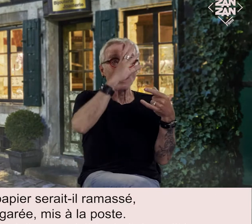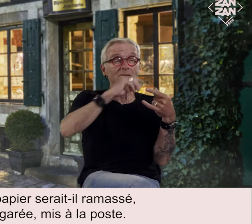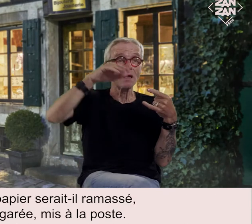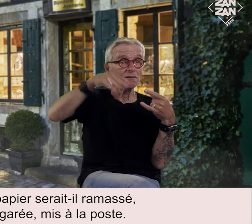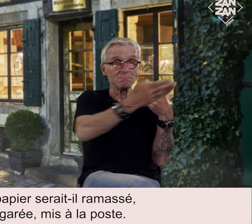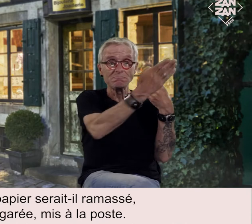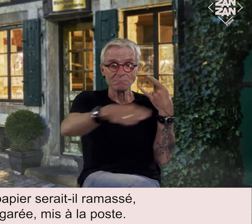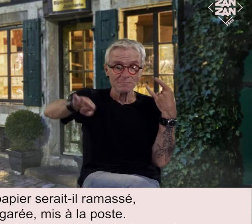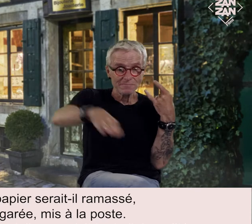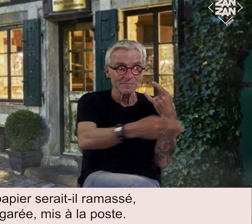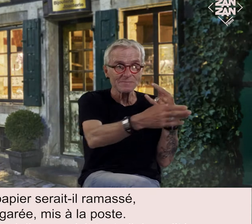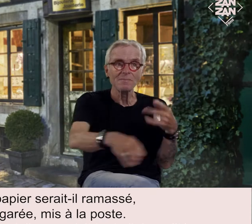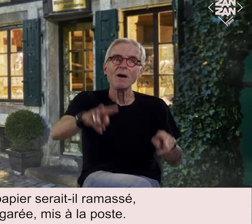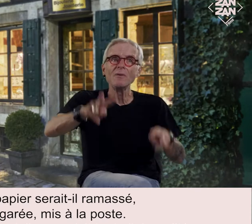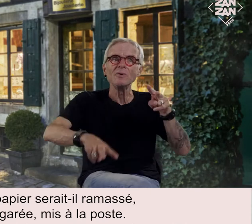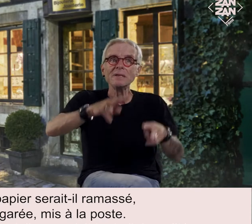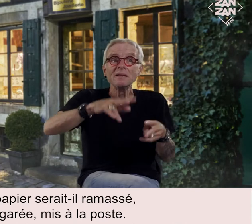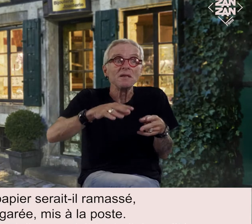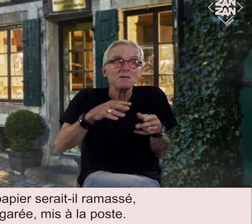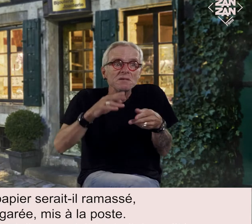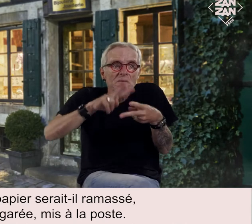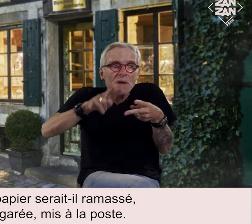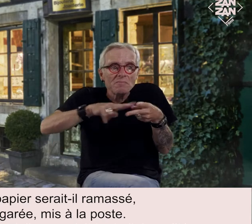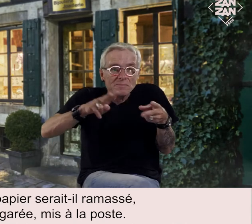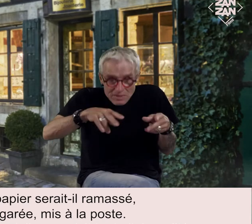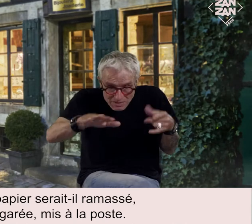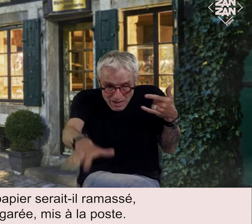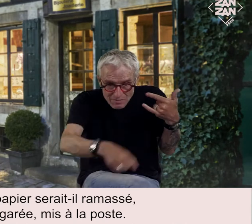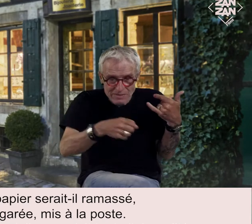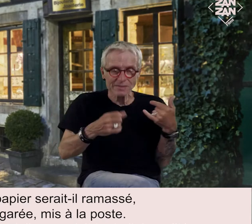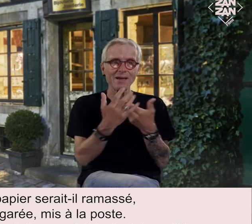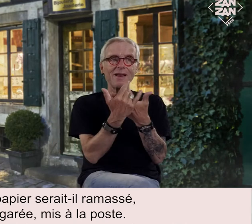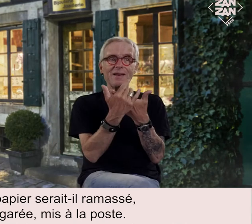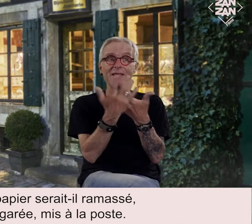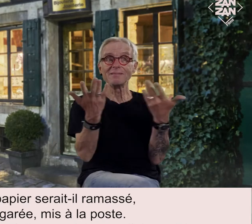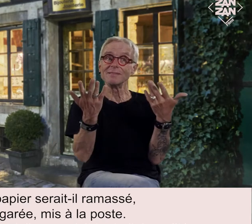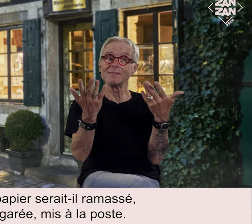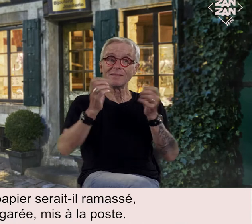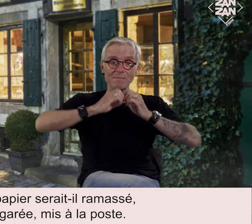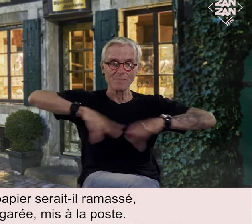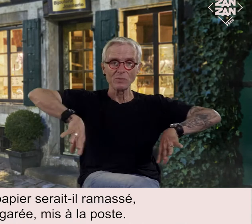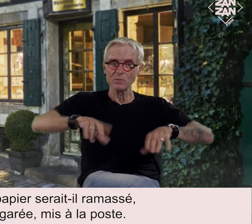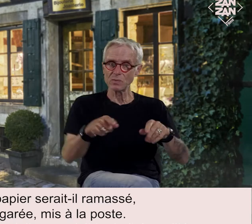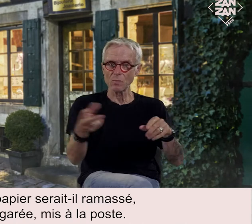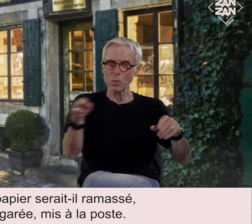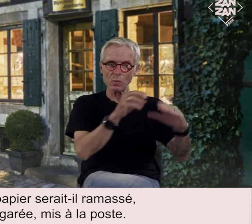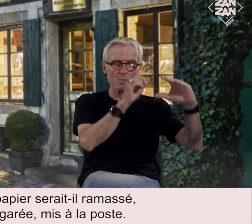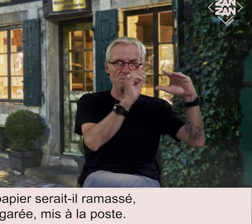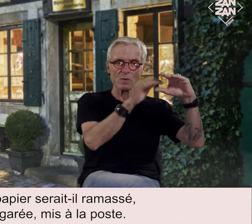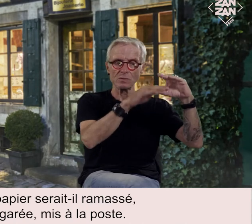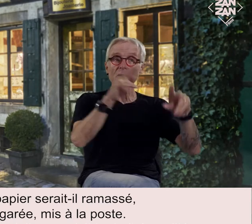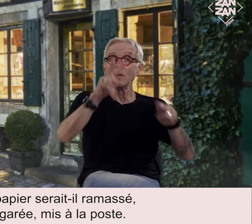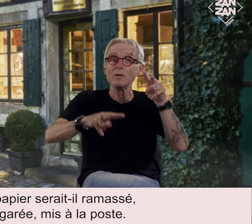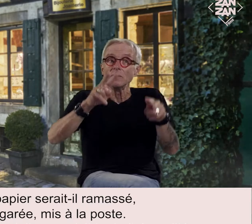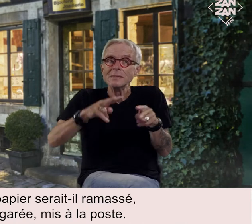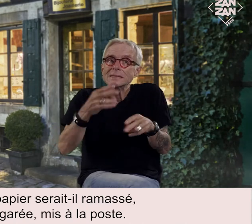Peut-être ce chiffon de papier serait-il ramassé et comme une lettre égarée mis à la poste ? Elle n'avait